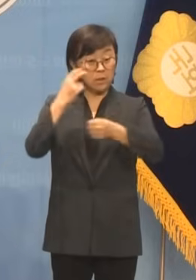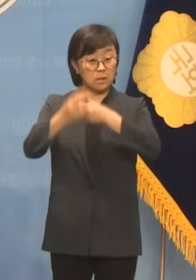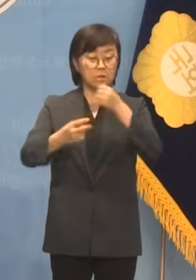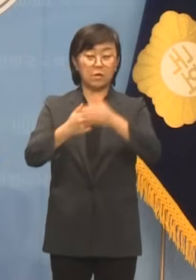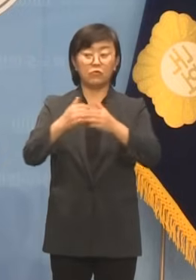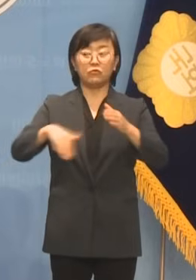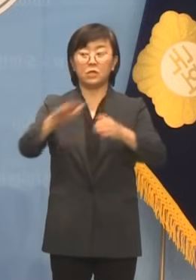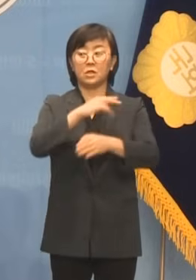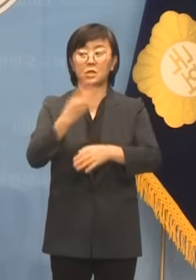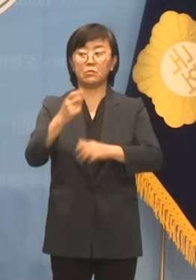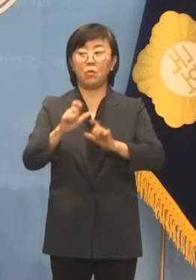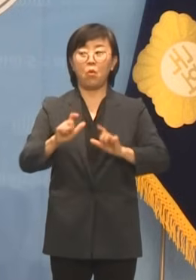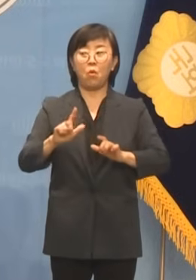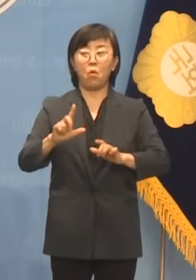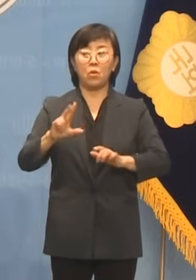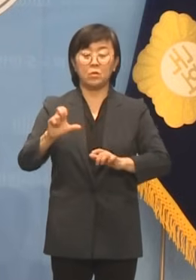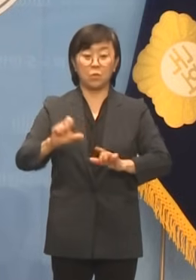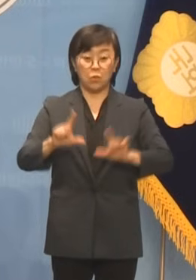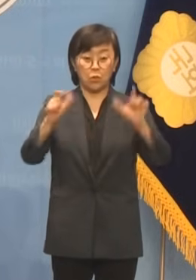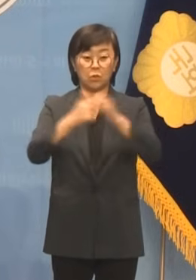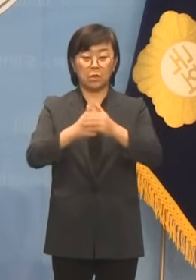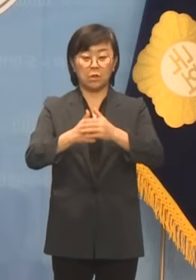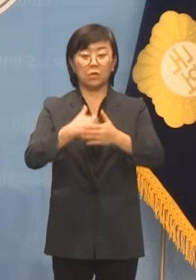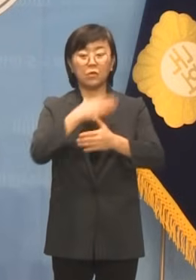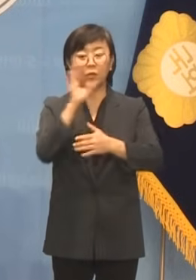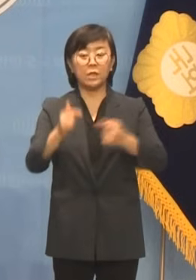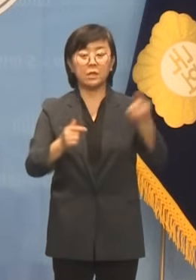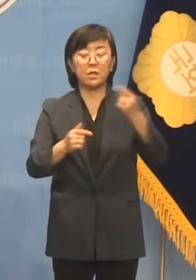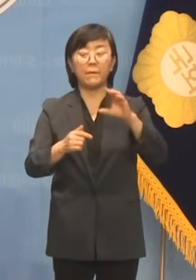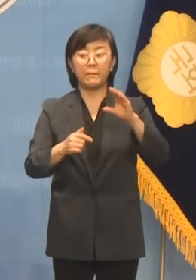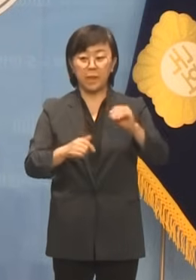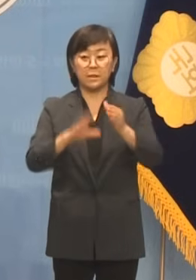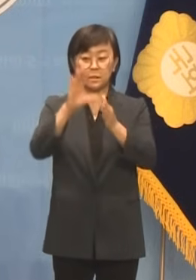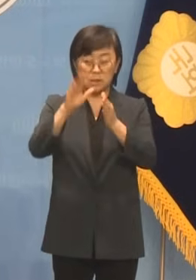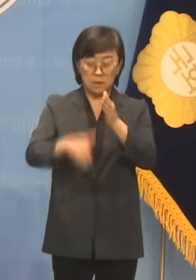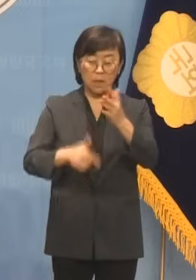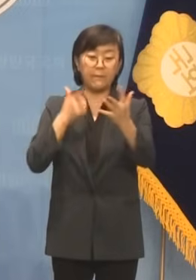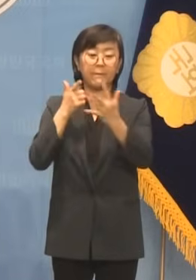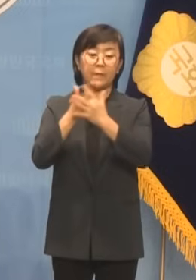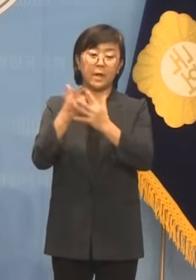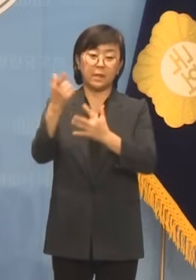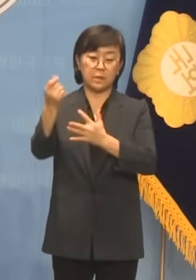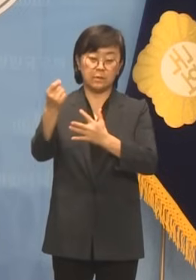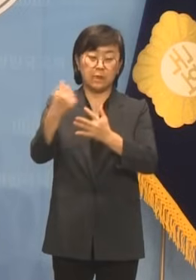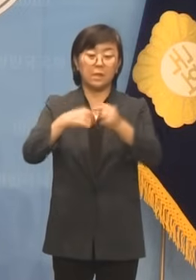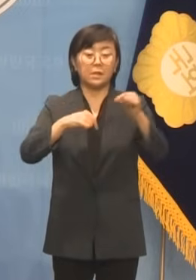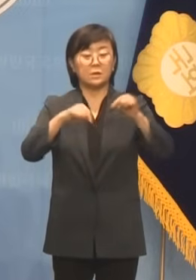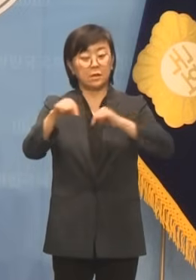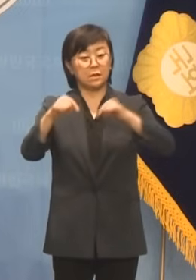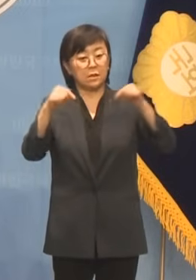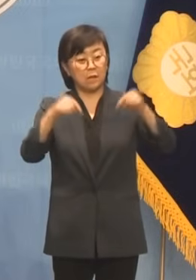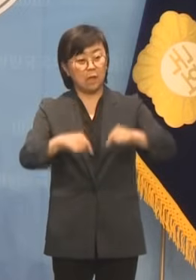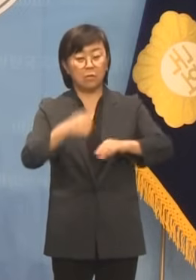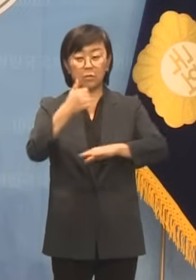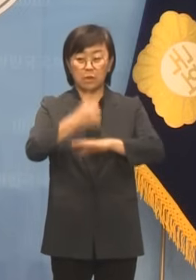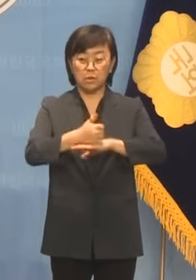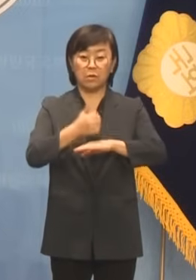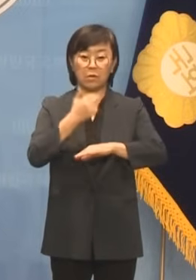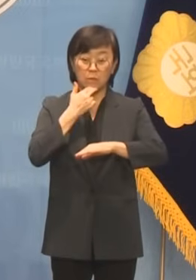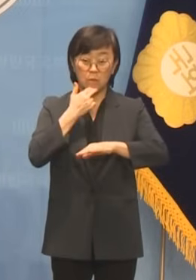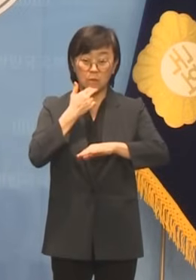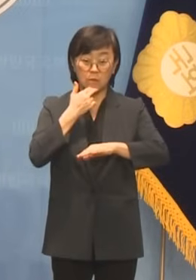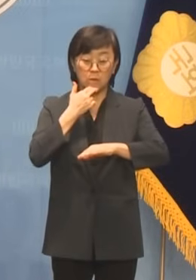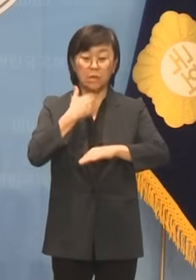우리는 2025년에 노인 1천만 시대가 된다는 것을 예측했지만 정치적 타협의 결론을 만들지